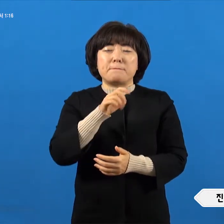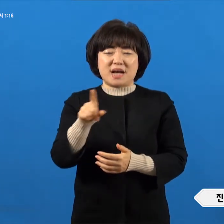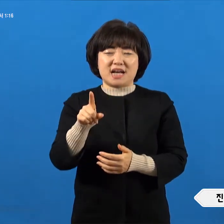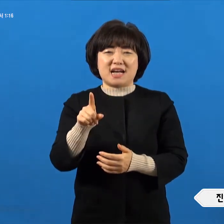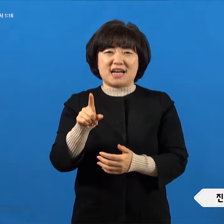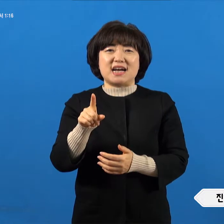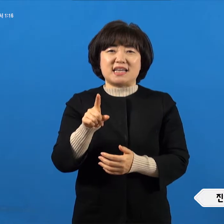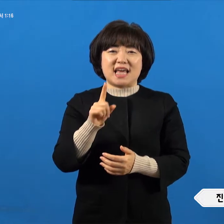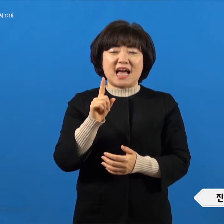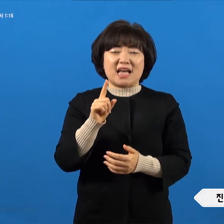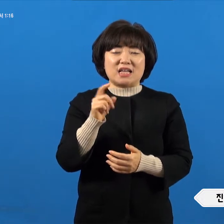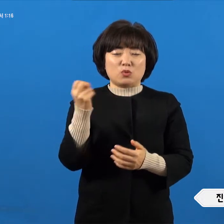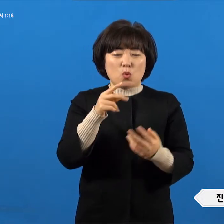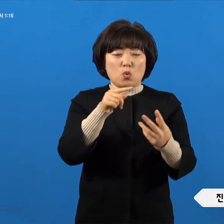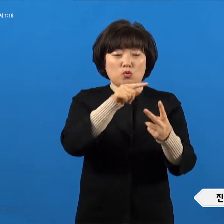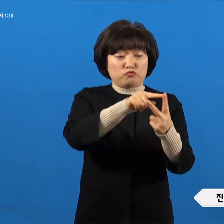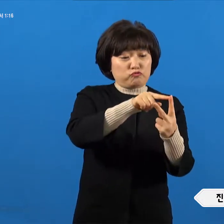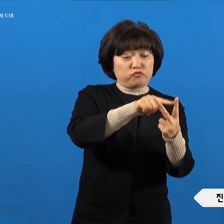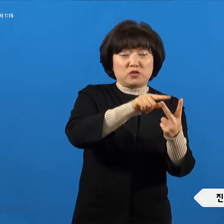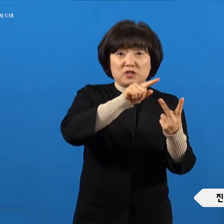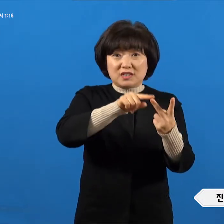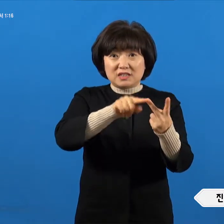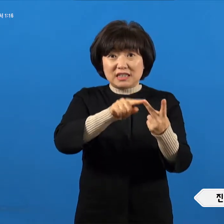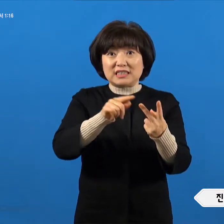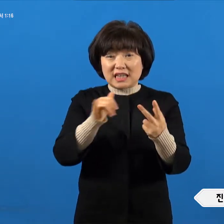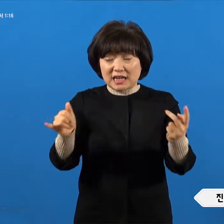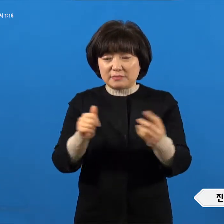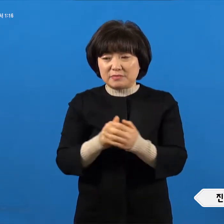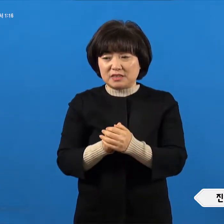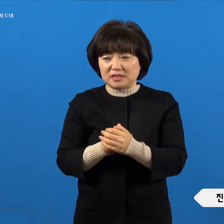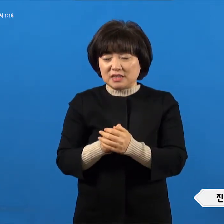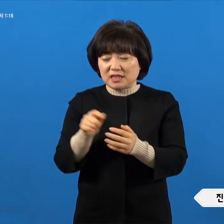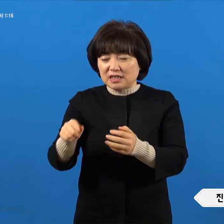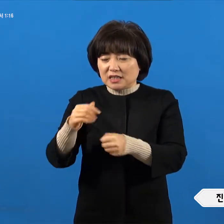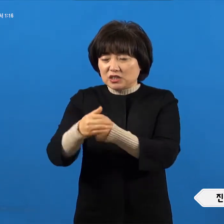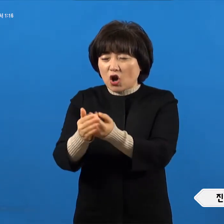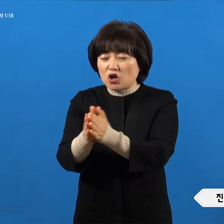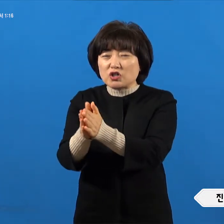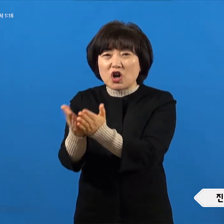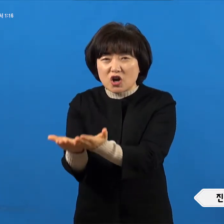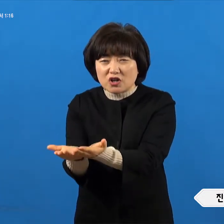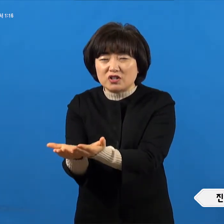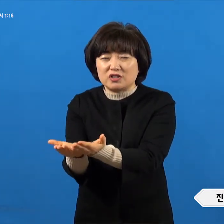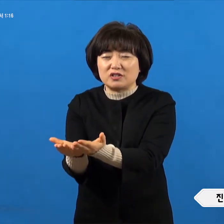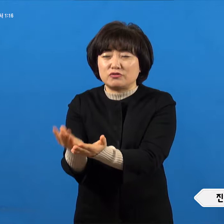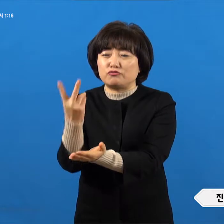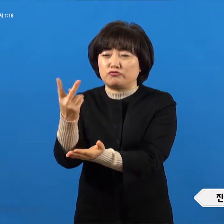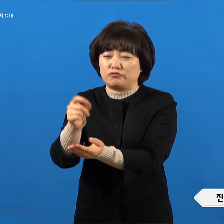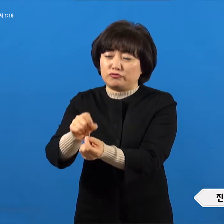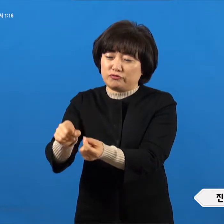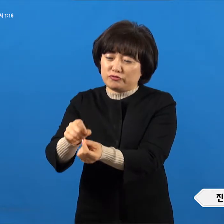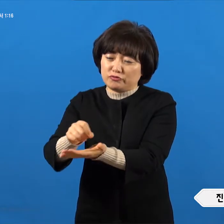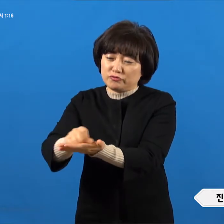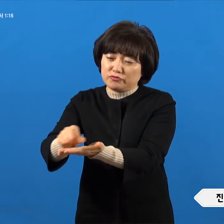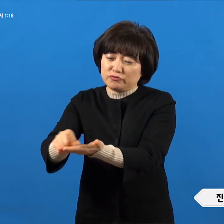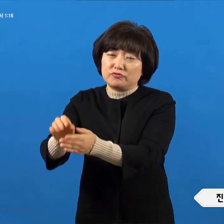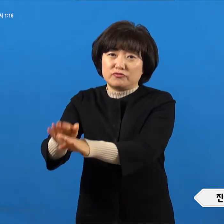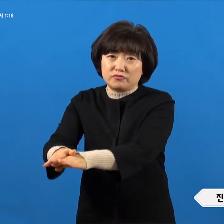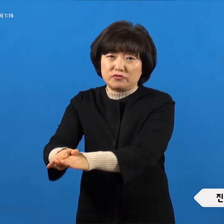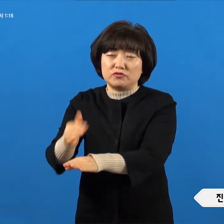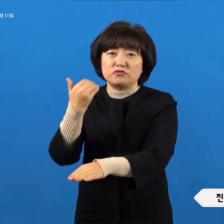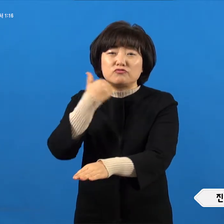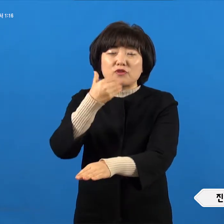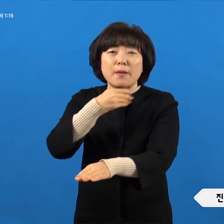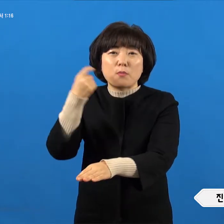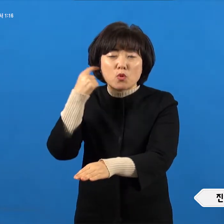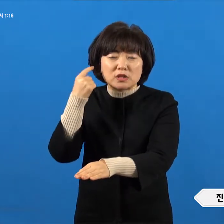사람은 죽기 바로 직전에 형장에 놓아둔 운동화에 성경 2구절을 적어 놓았습니다. 하나는 누가복음